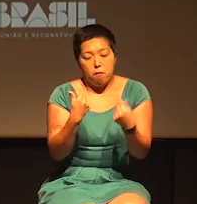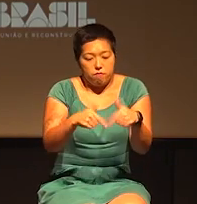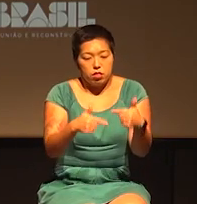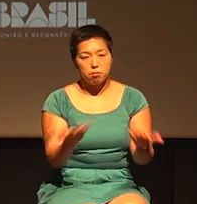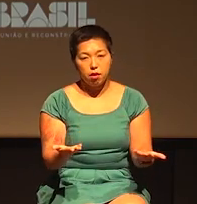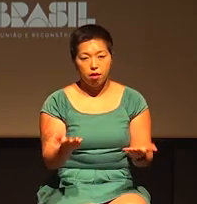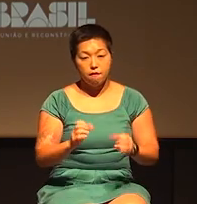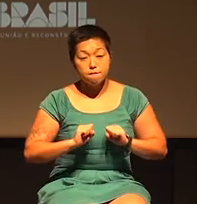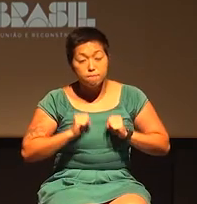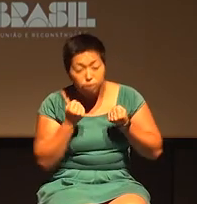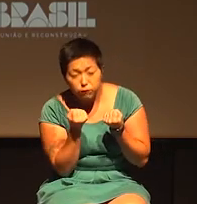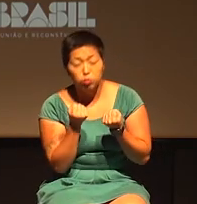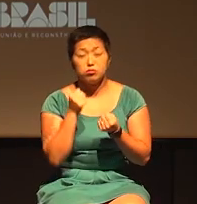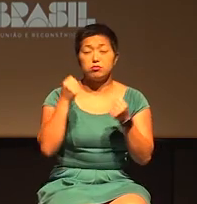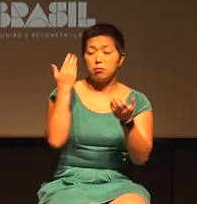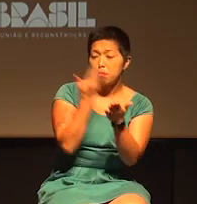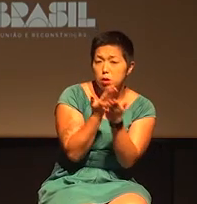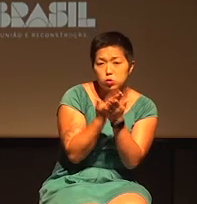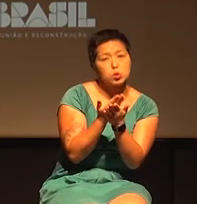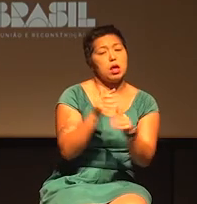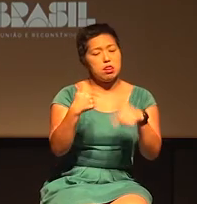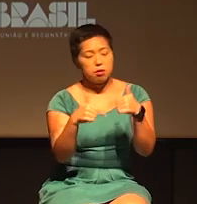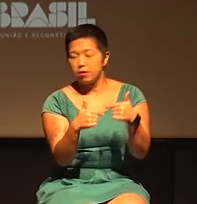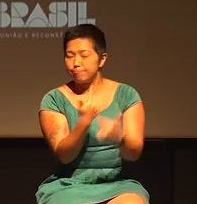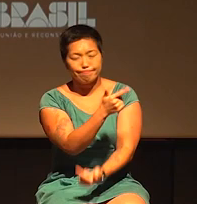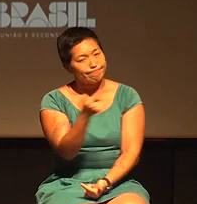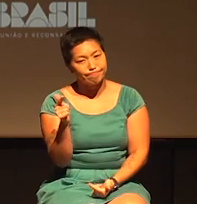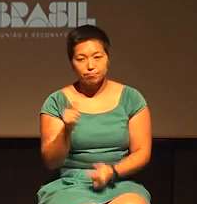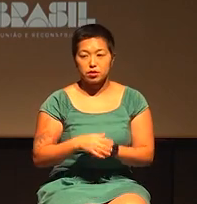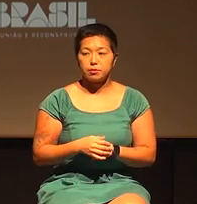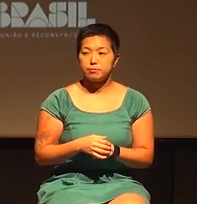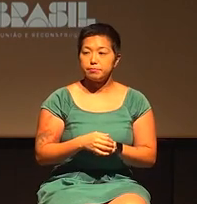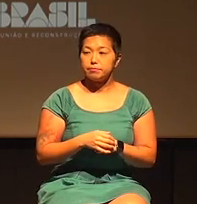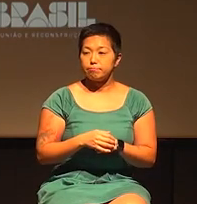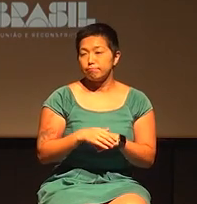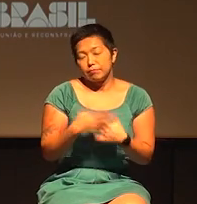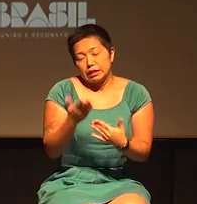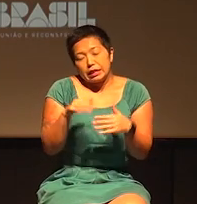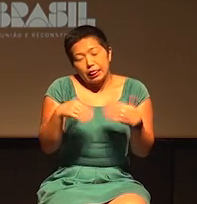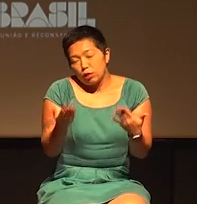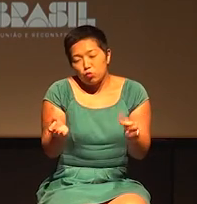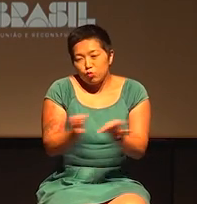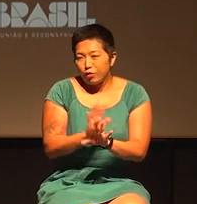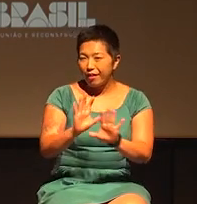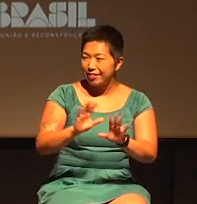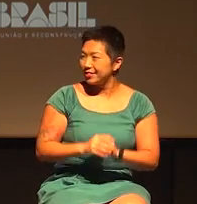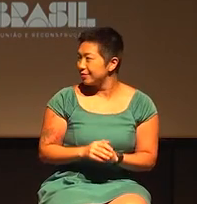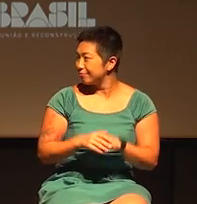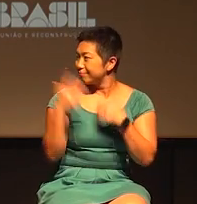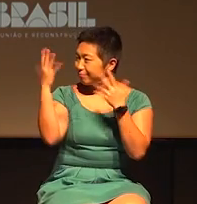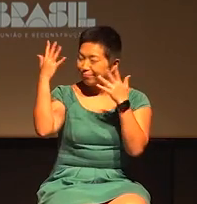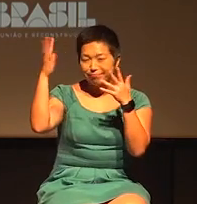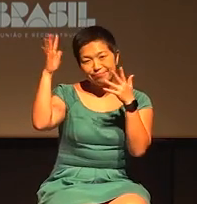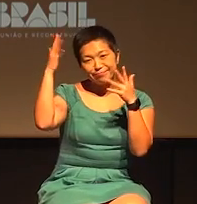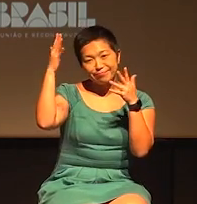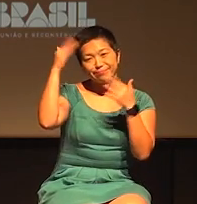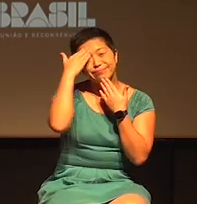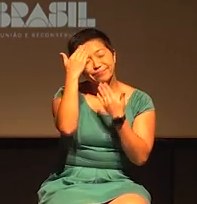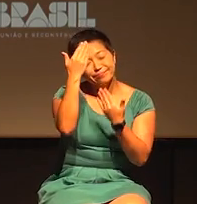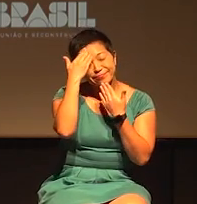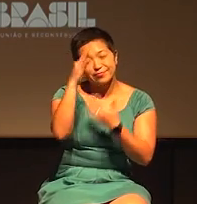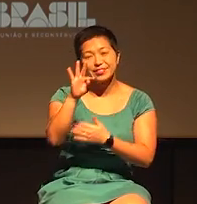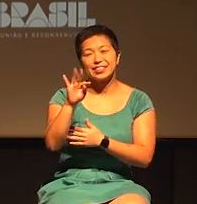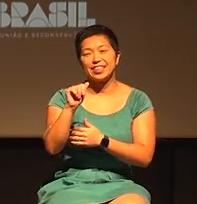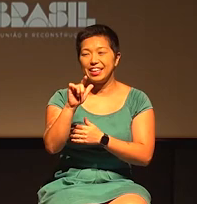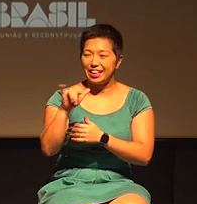não tem forças para estudar então eu acho que é isso Ah obrigada obrigada